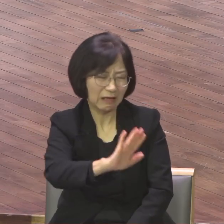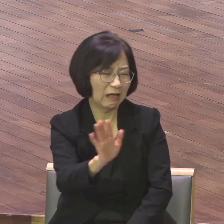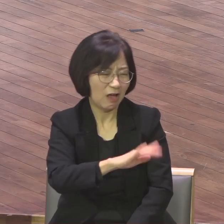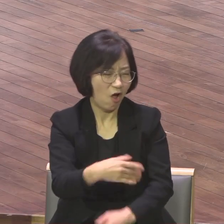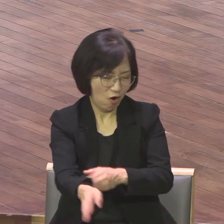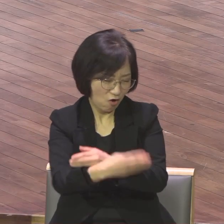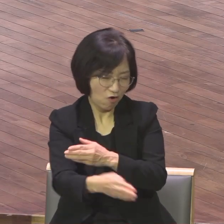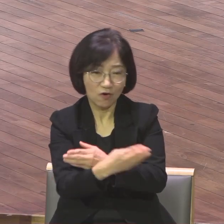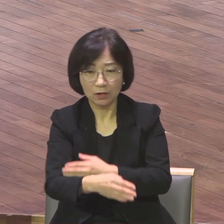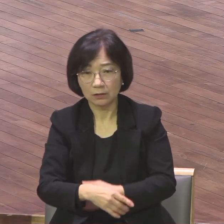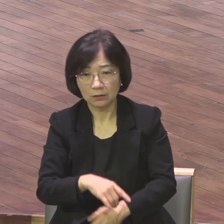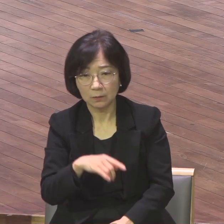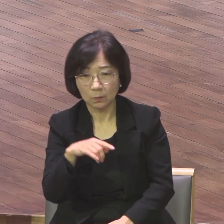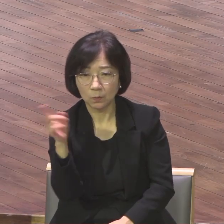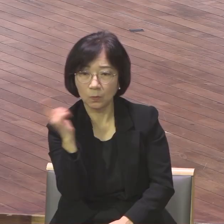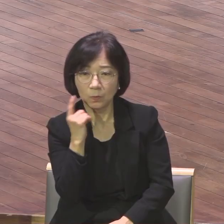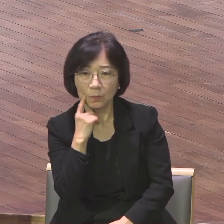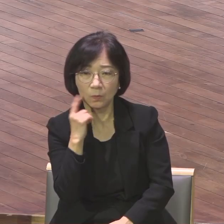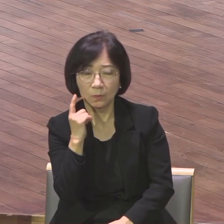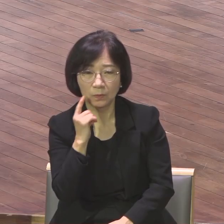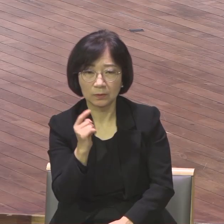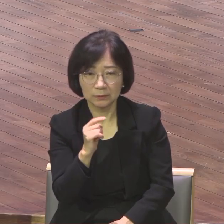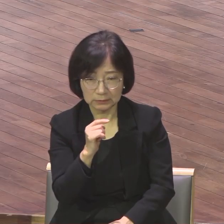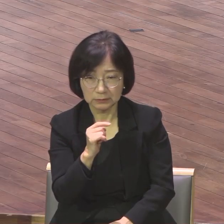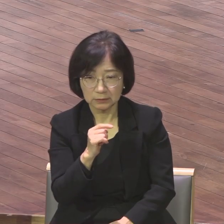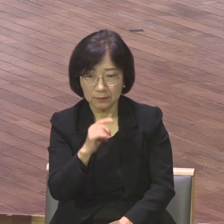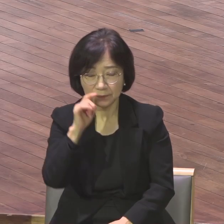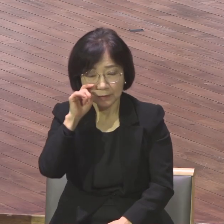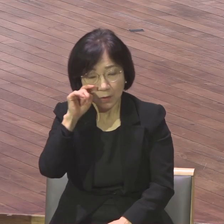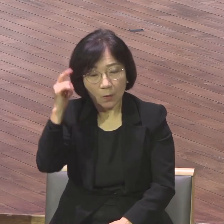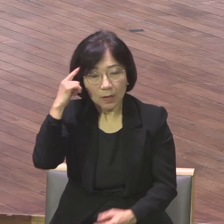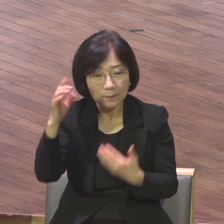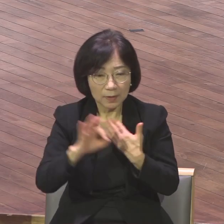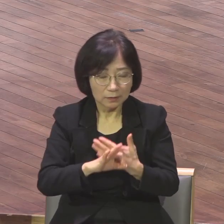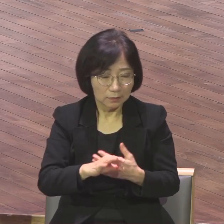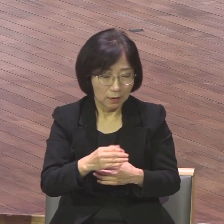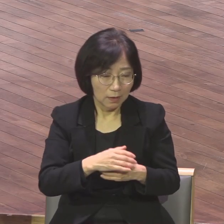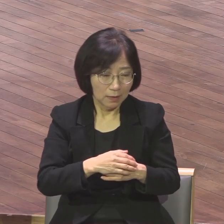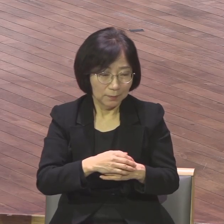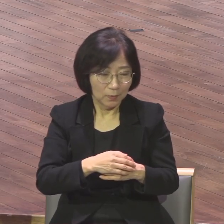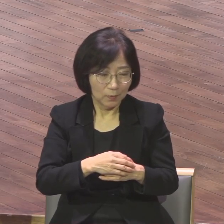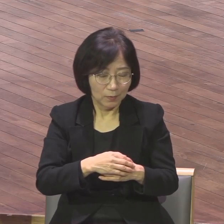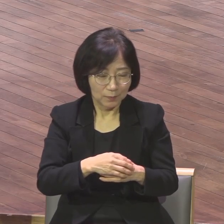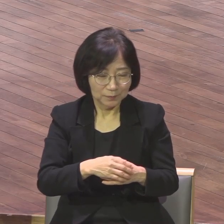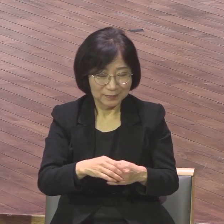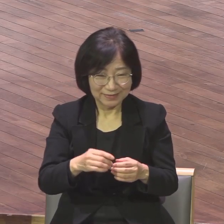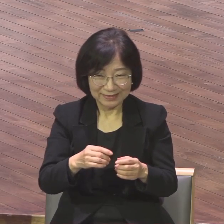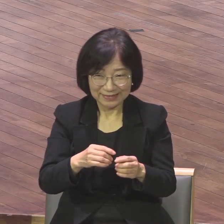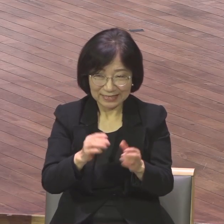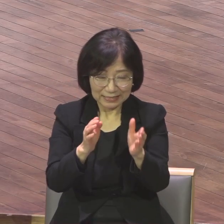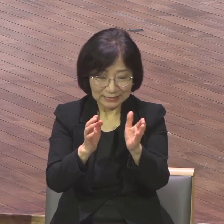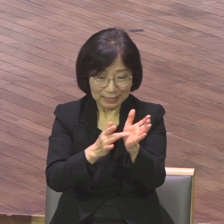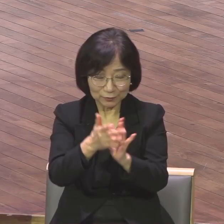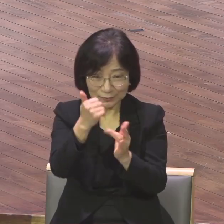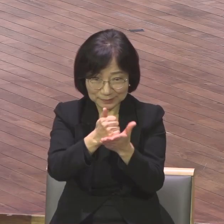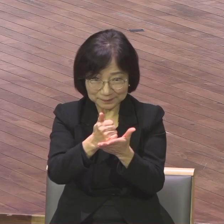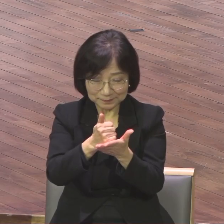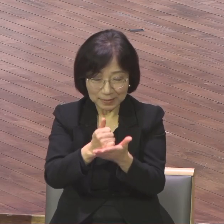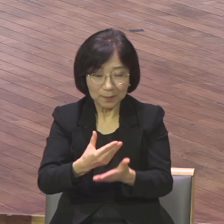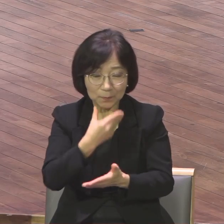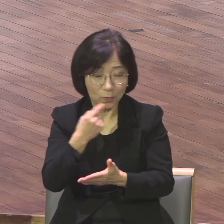바울이 복음 전한 것을 희석시켜 뭐 들은 지가 얼마 안 되니까 데살로니가 교회 같은 경우는 뭐 3주밖에 안 되니까 희석시켜 버려요.